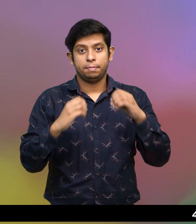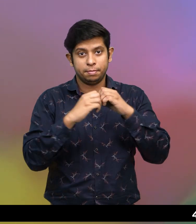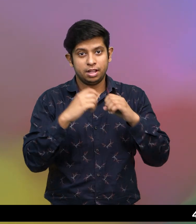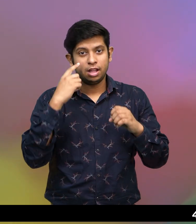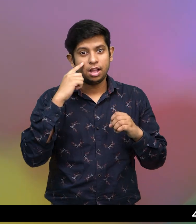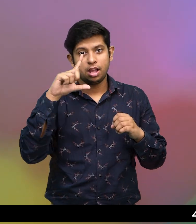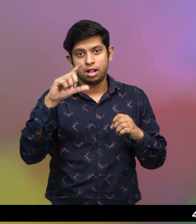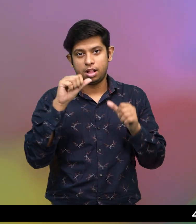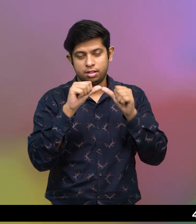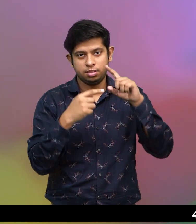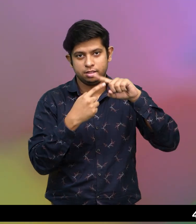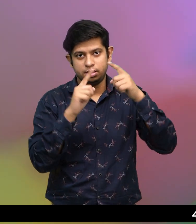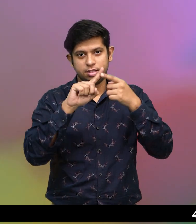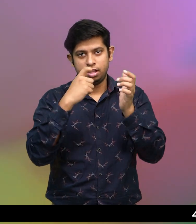4. ద్వైపాక్షిక సమరూపత.